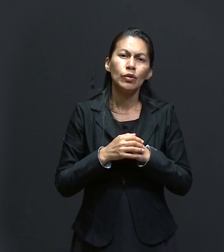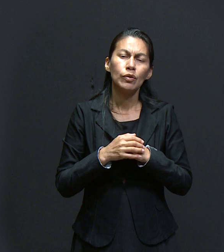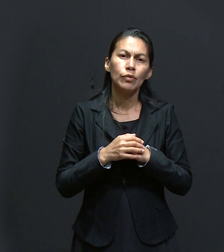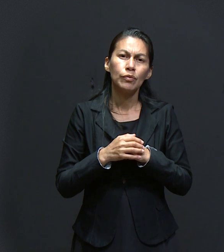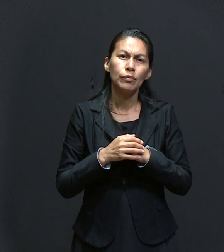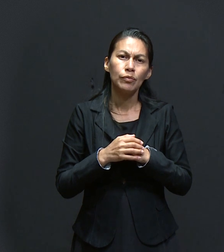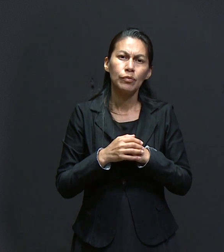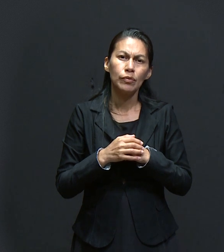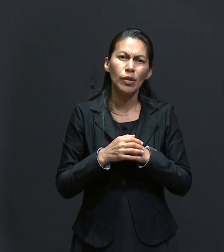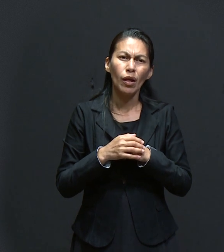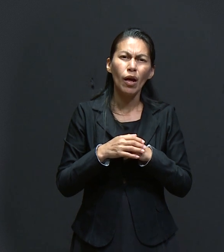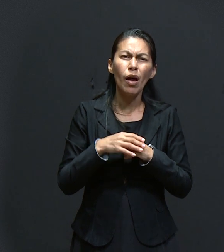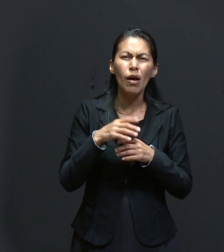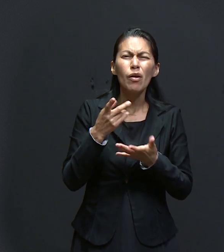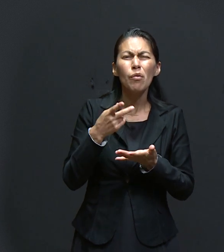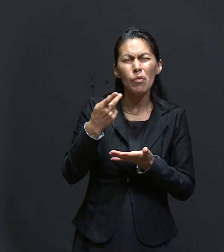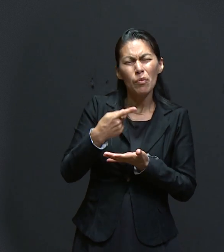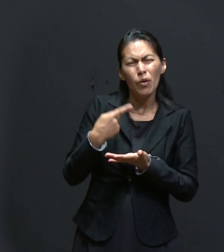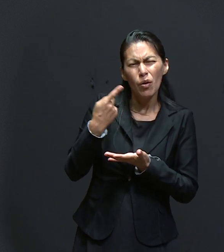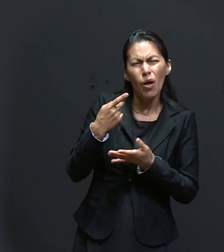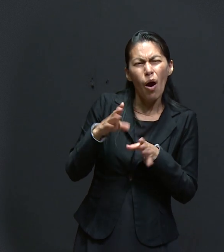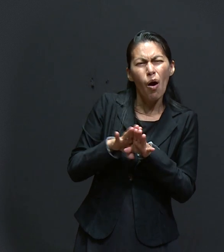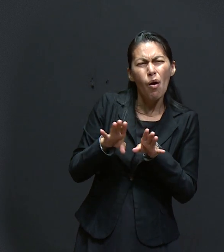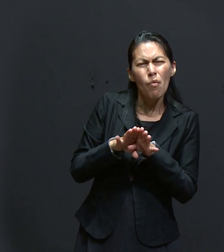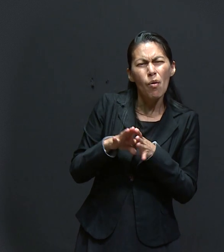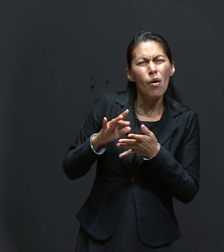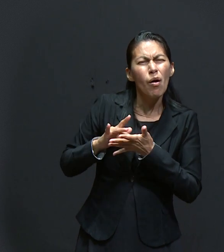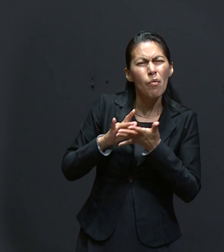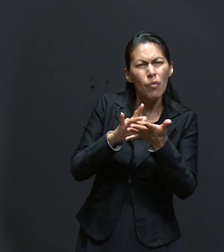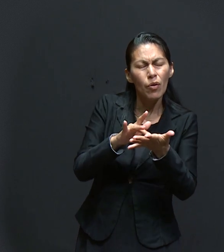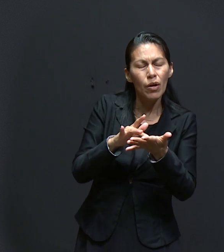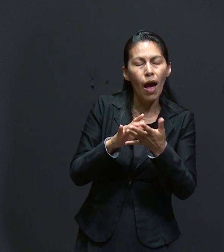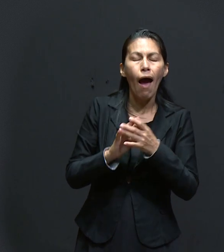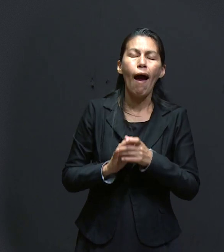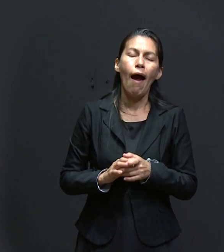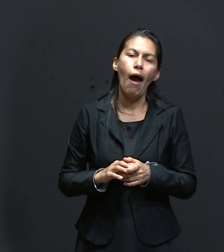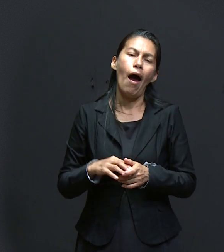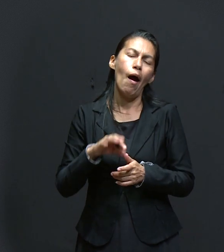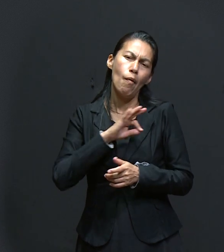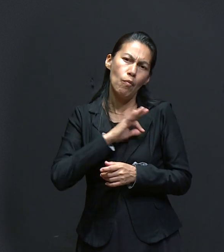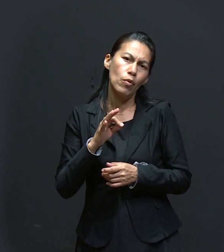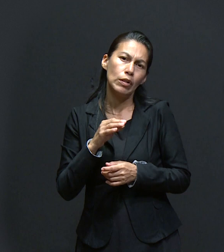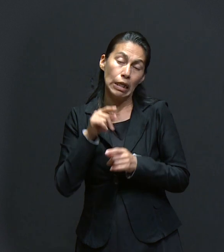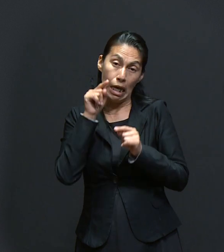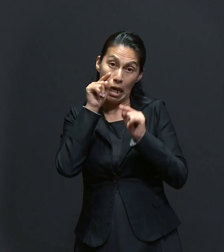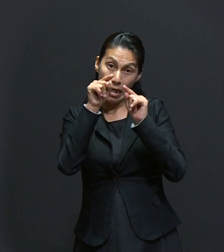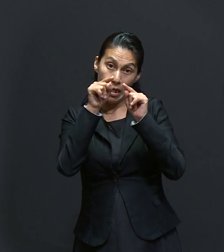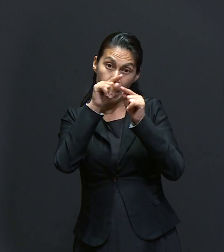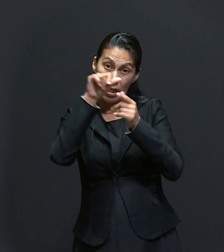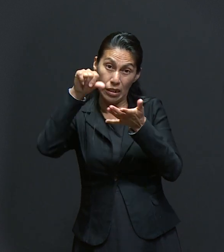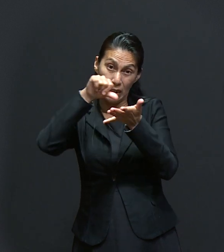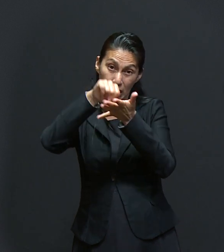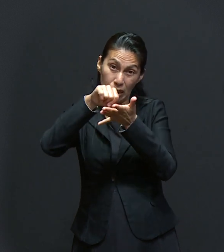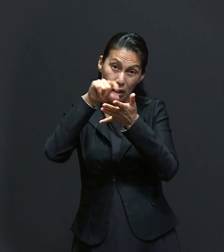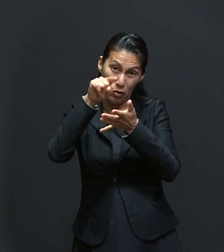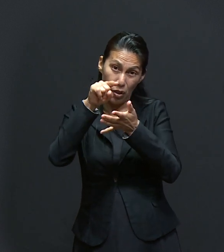lugar cuando me he preguntado cómo podemos ayudar entonces podría canalizar recursos